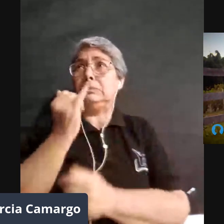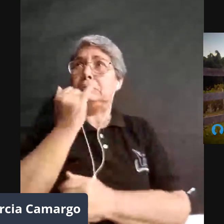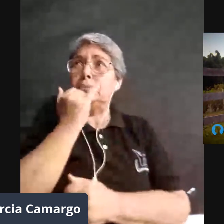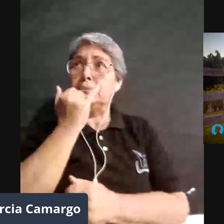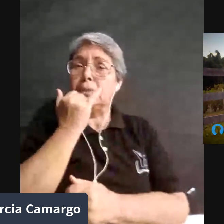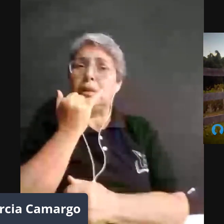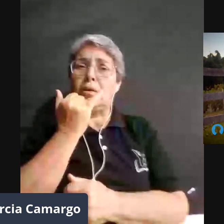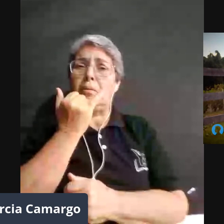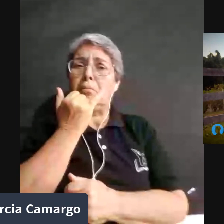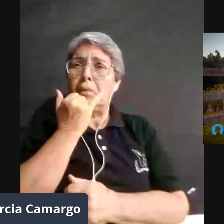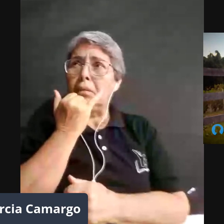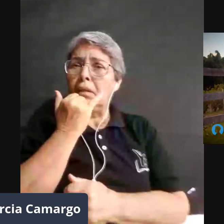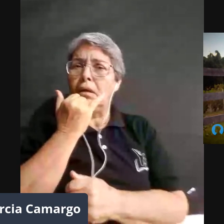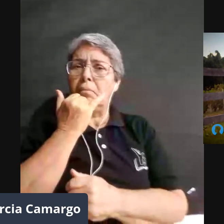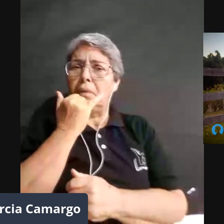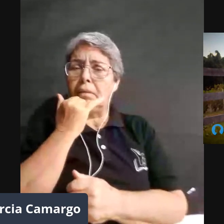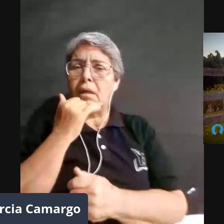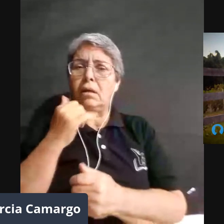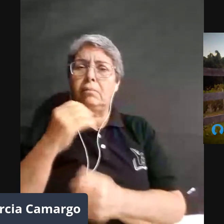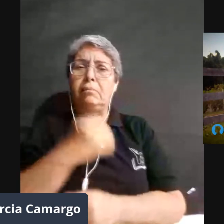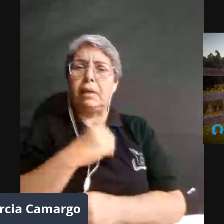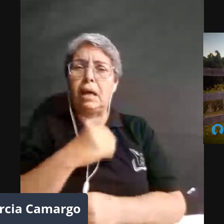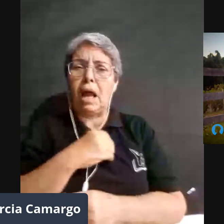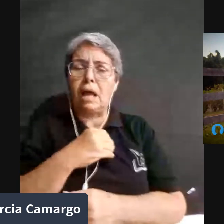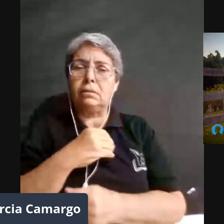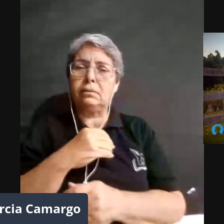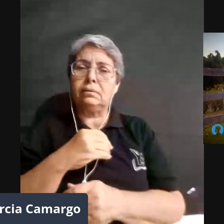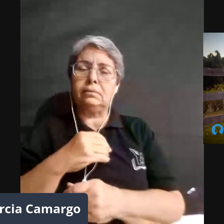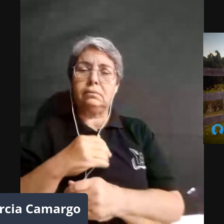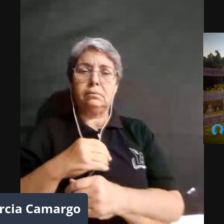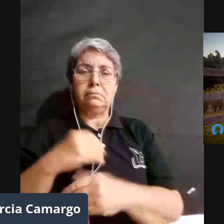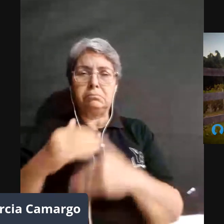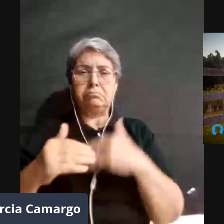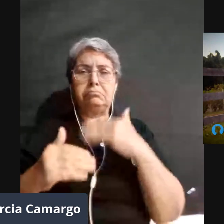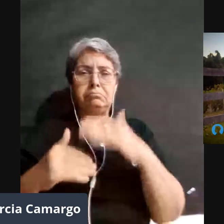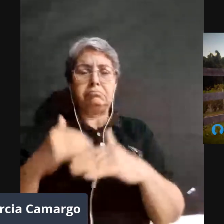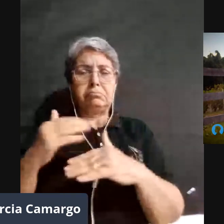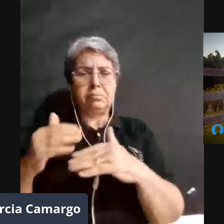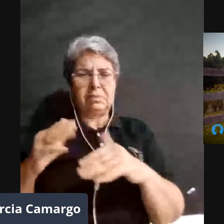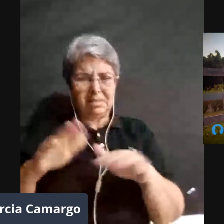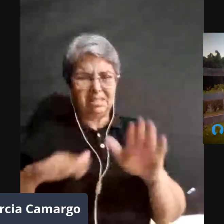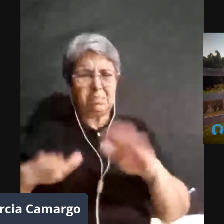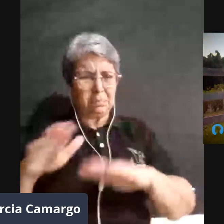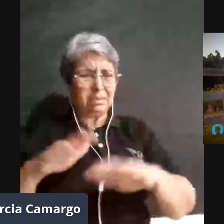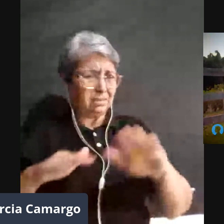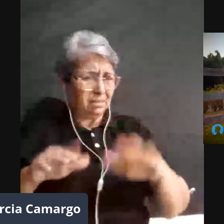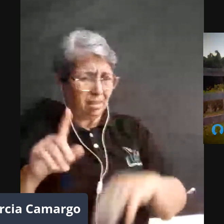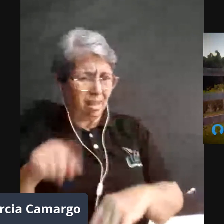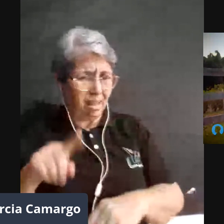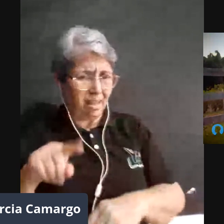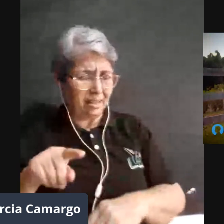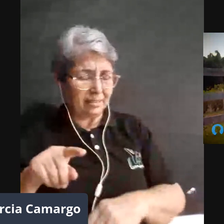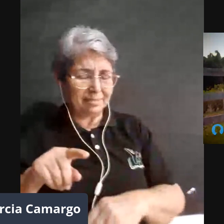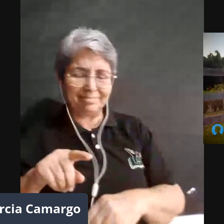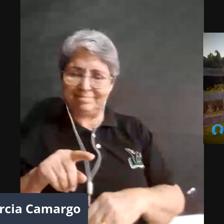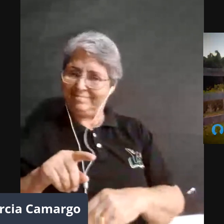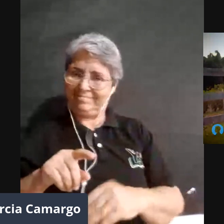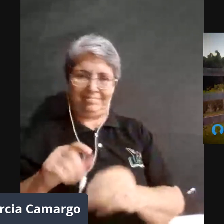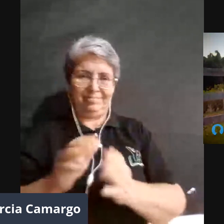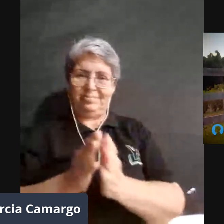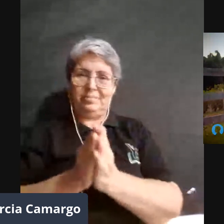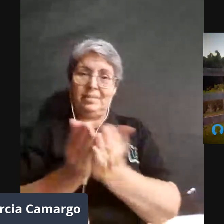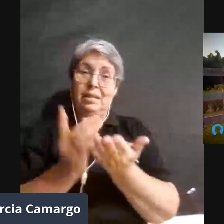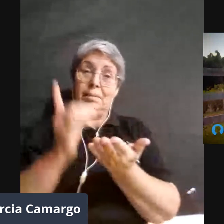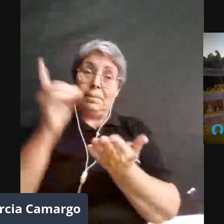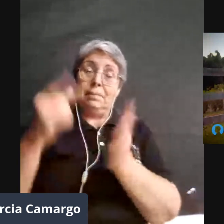é inevitável. E eles dizem assim, isso é vitória, isso é preparação. Mas a Bíblia, meus irmãos,